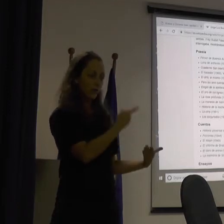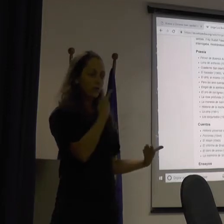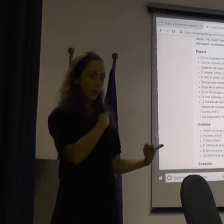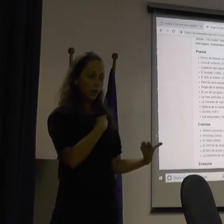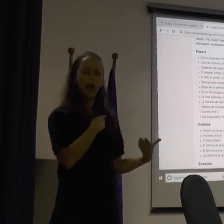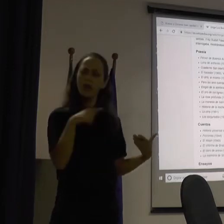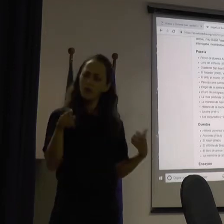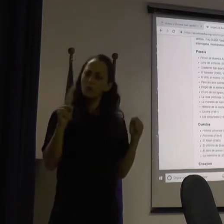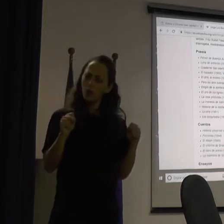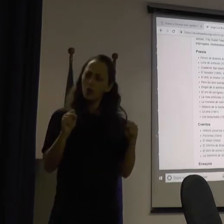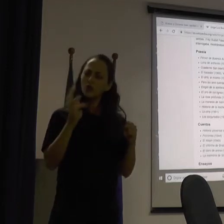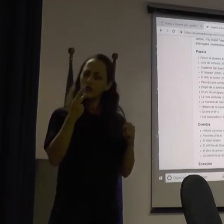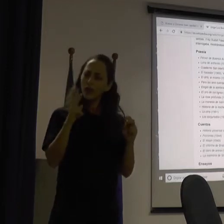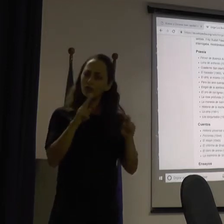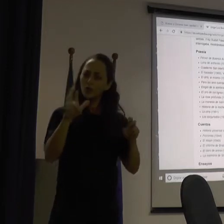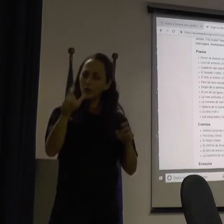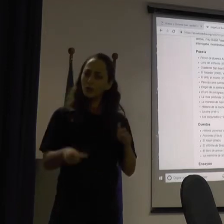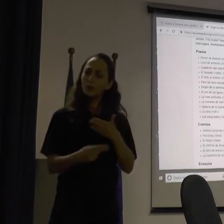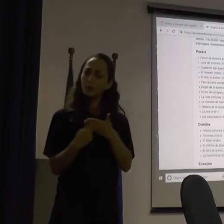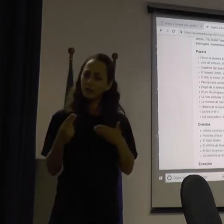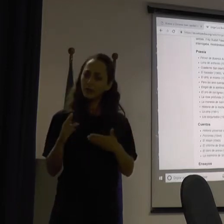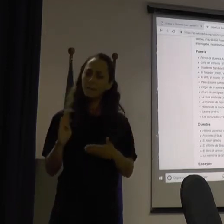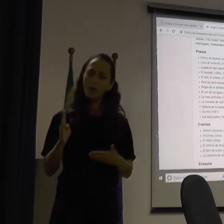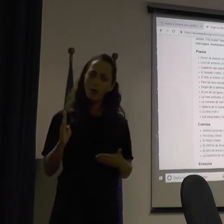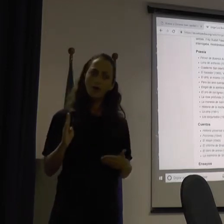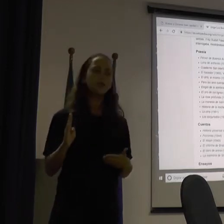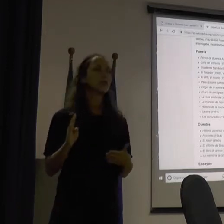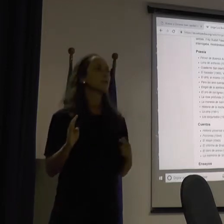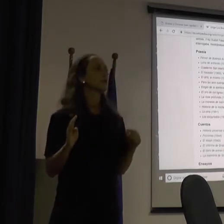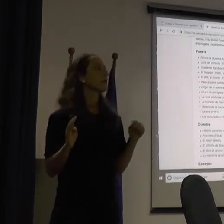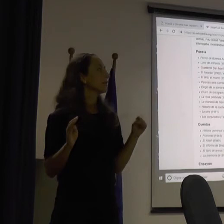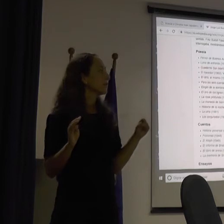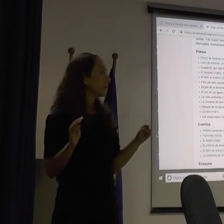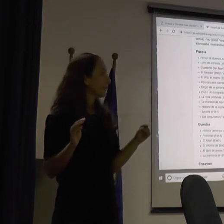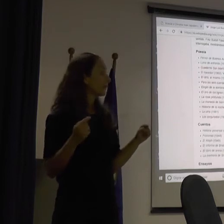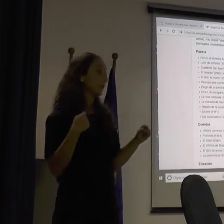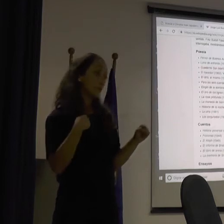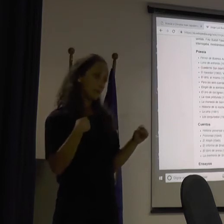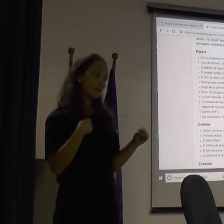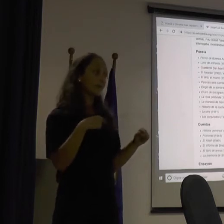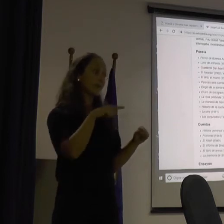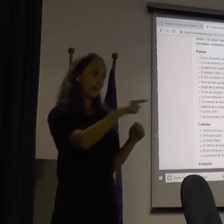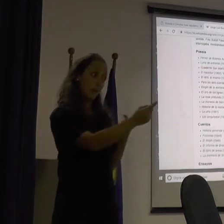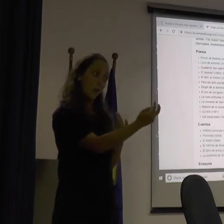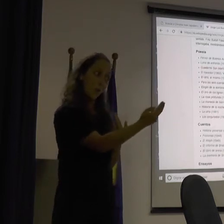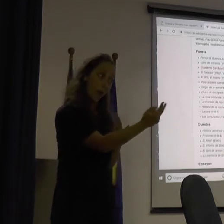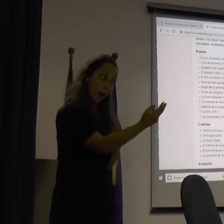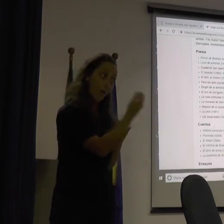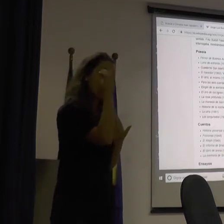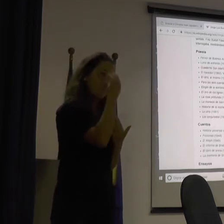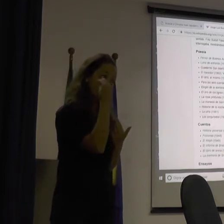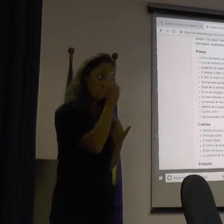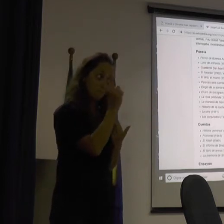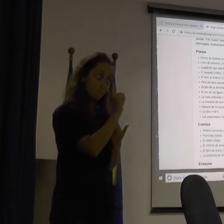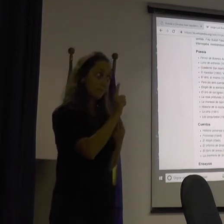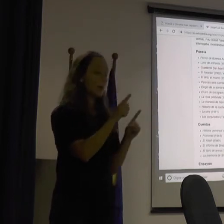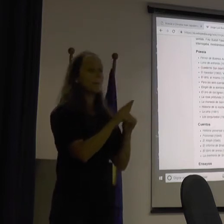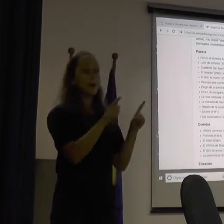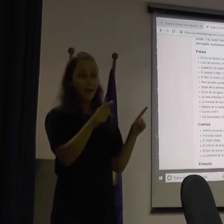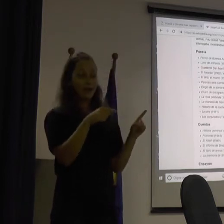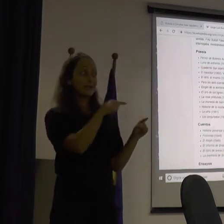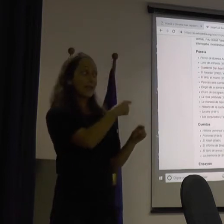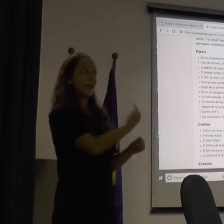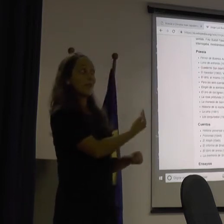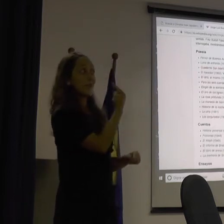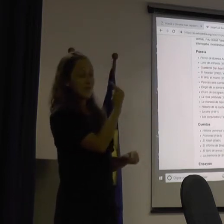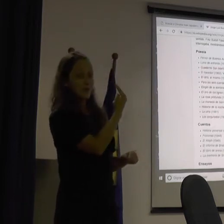não, por acaso, eu conheço o Gil há alguns anos, né? Não tanto por o Werner, né? Mas logicamente ele já me identificou